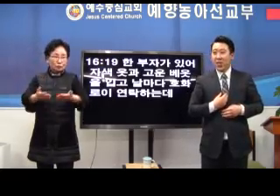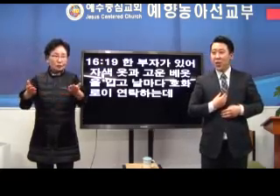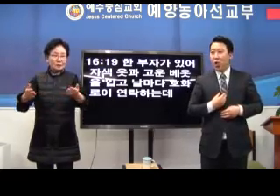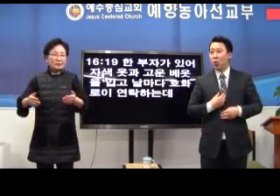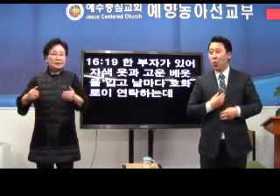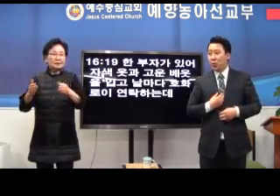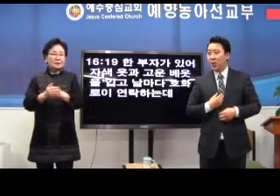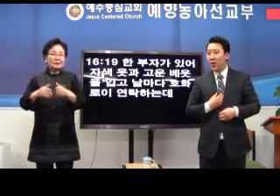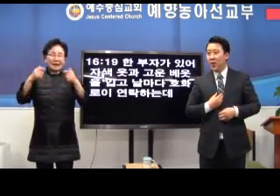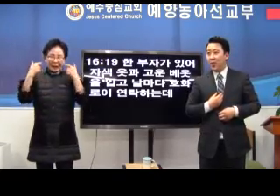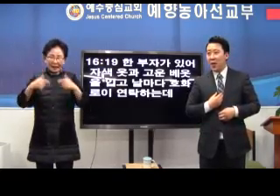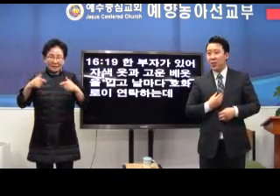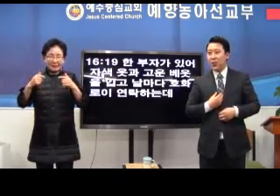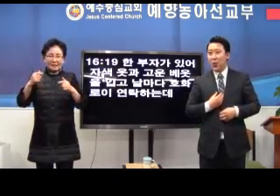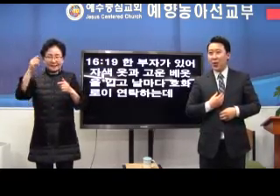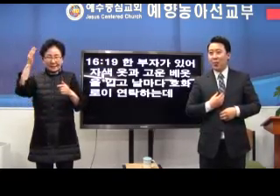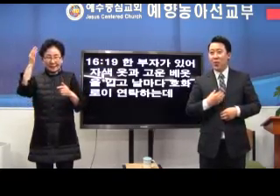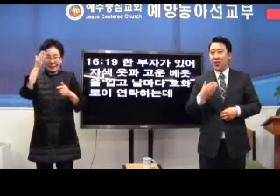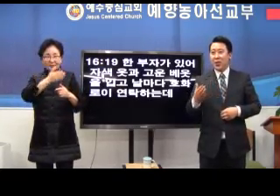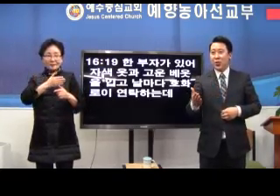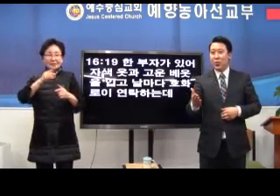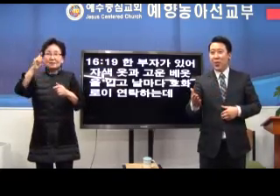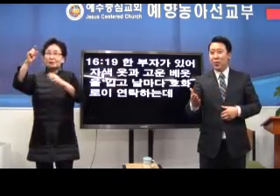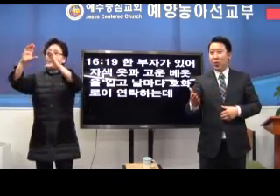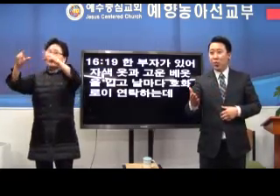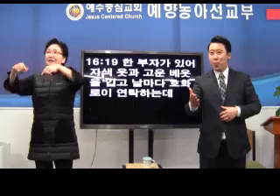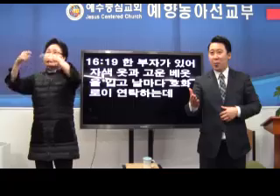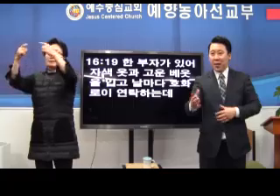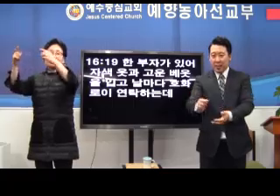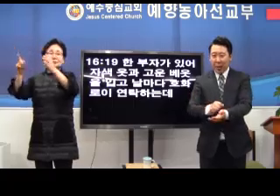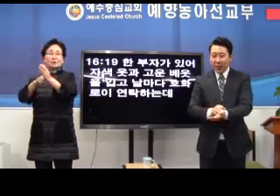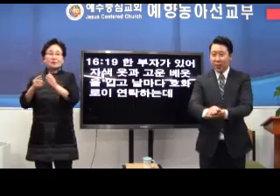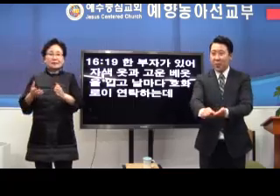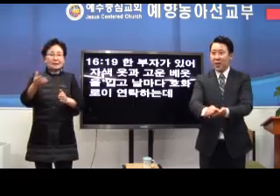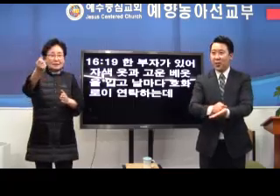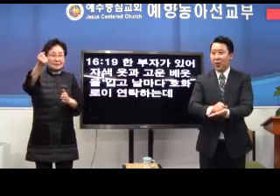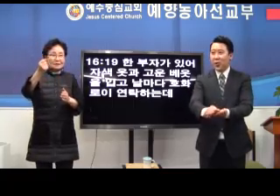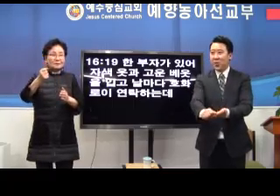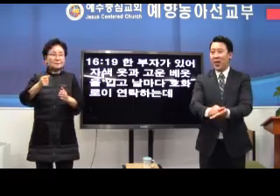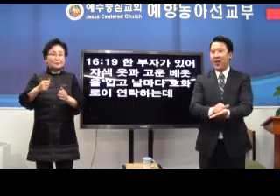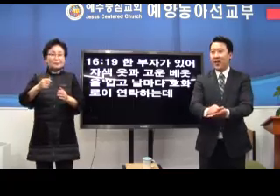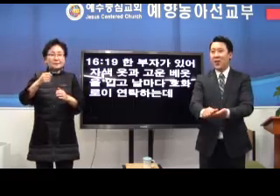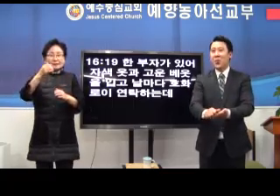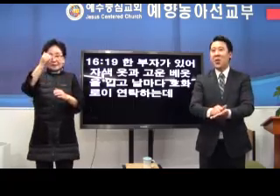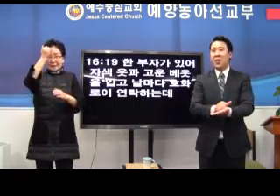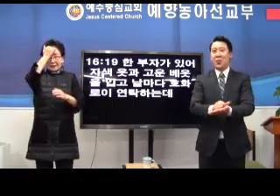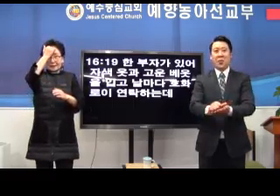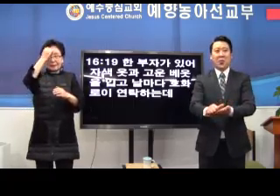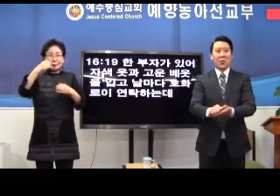깨끗이 천국 옷을 빠시는 저와 여러분들 되시길 주님의 이름으로 축복합니다. 빠는 거예요. 빠는 거. 어떻게? 회개로.